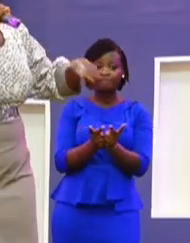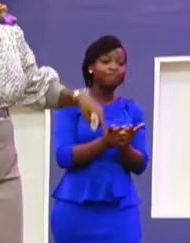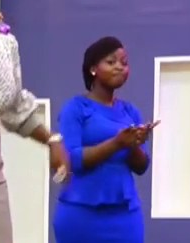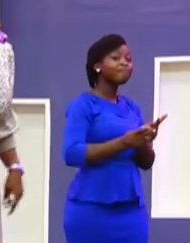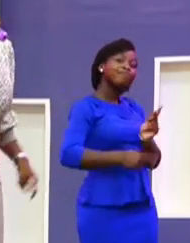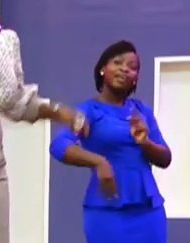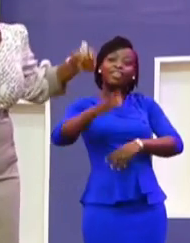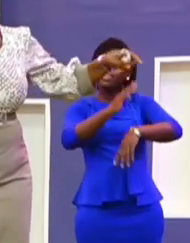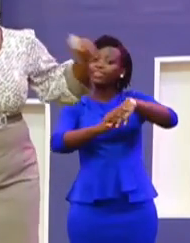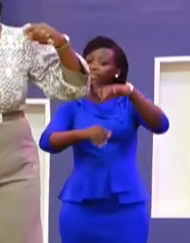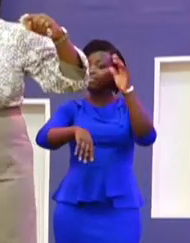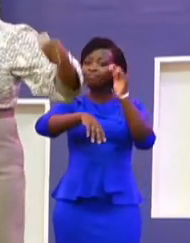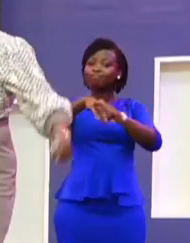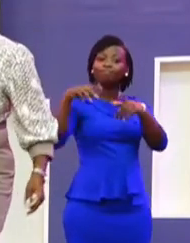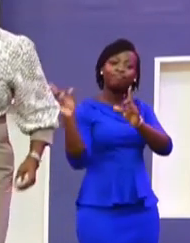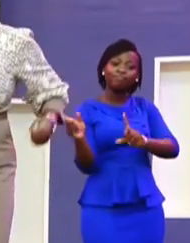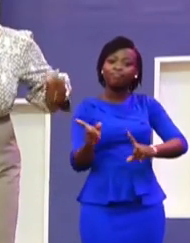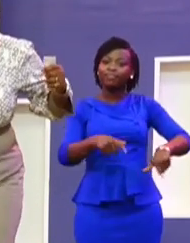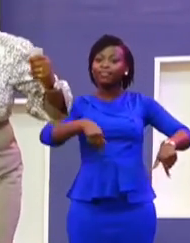Siku ulira yogeda